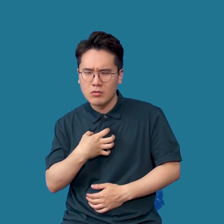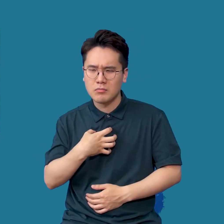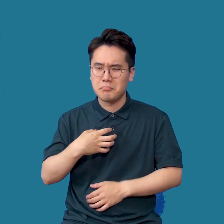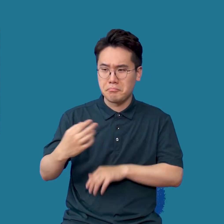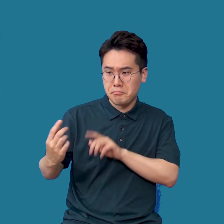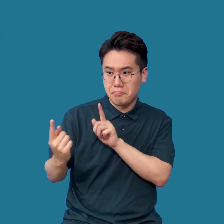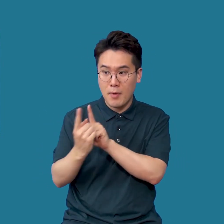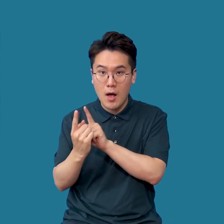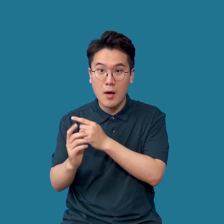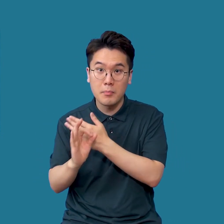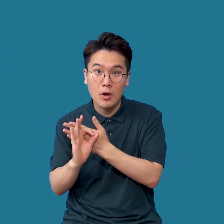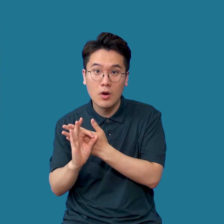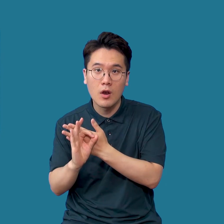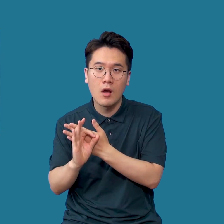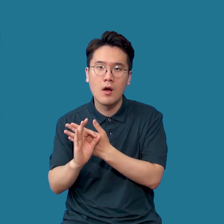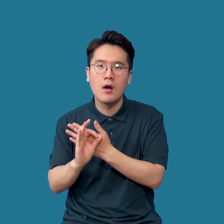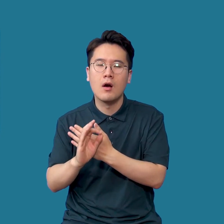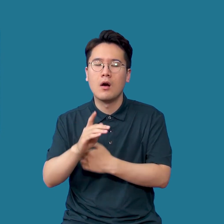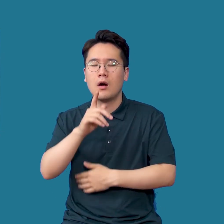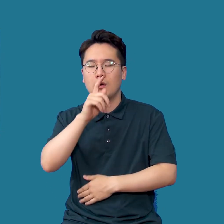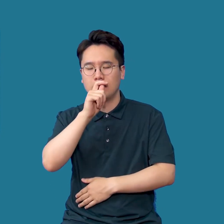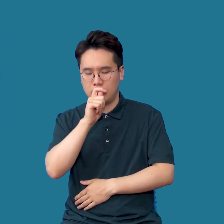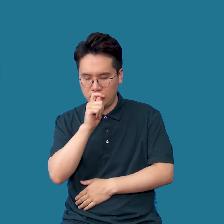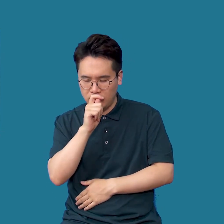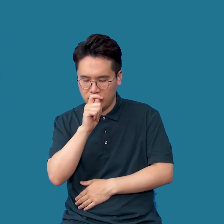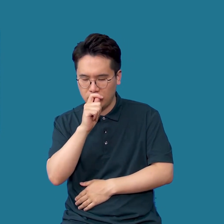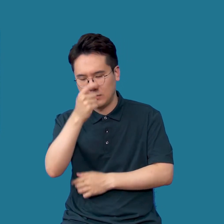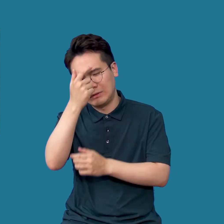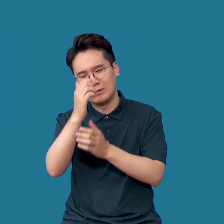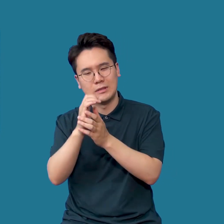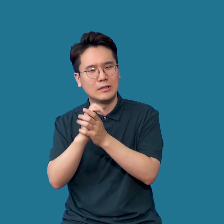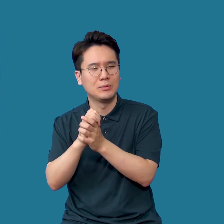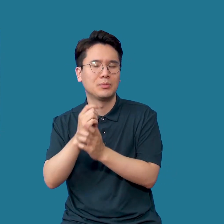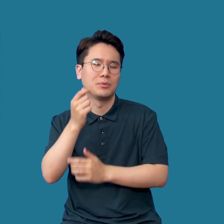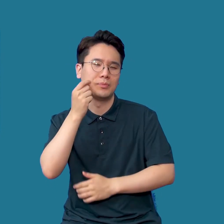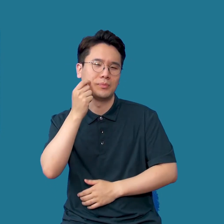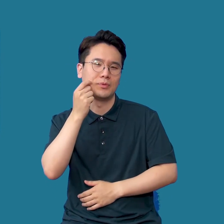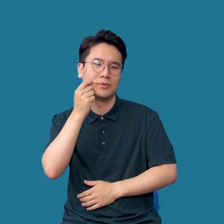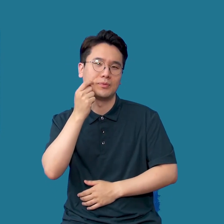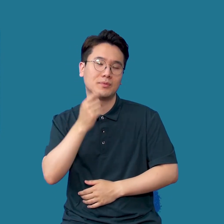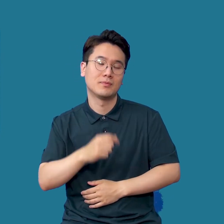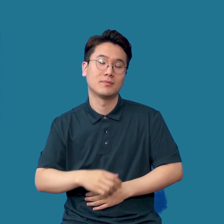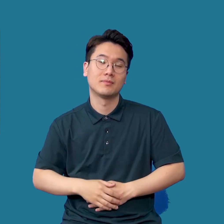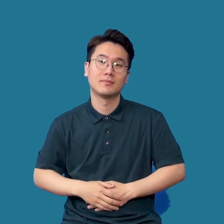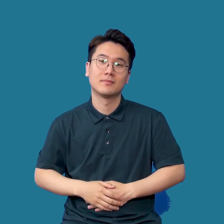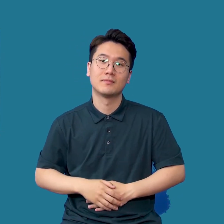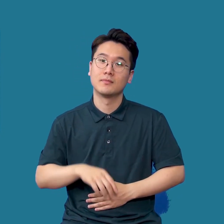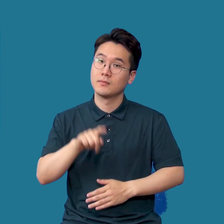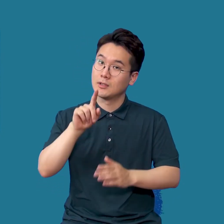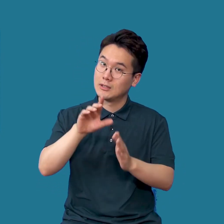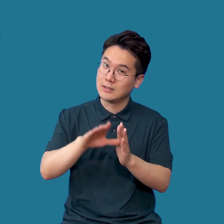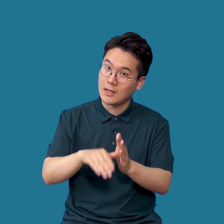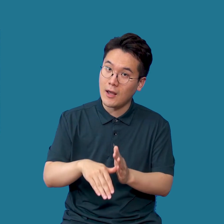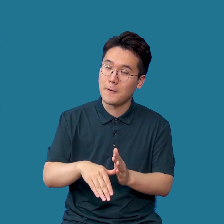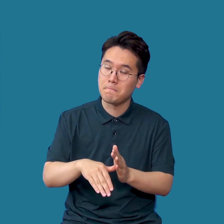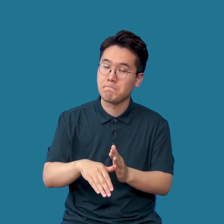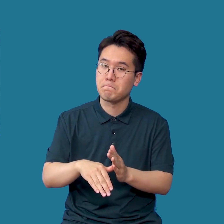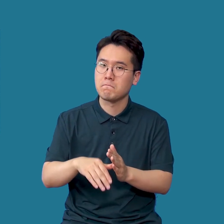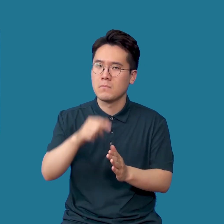닫혀버립니다. 기도조차 나오지를 않습니다. 그럴 때, 기도할 수 없을